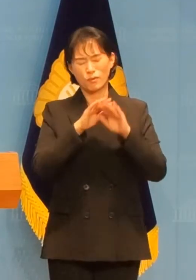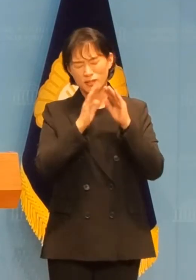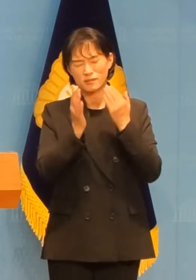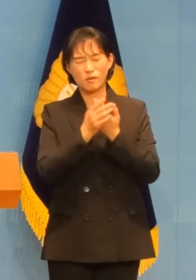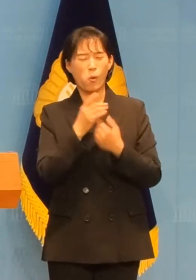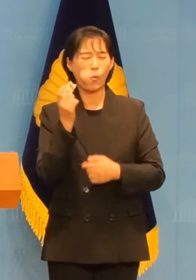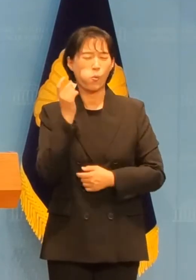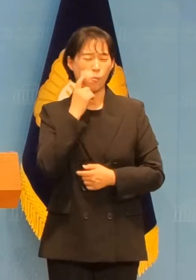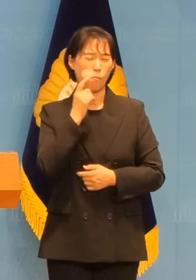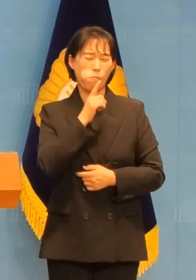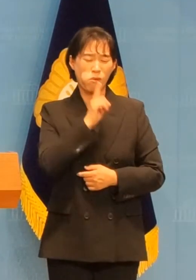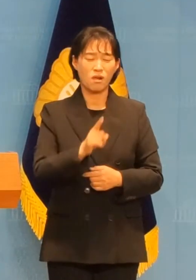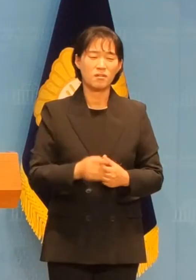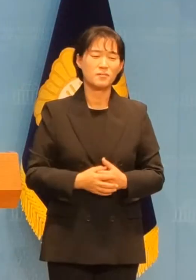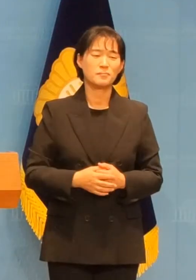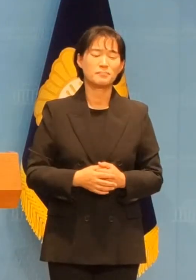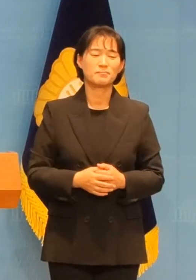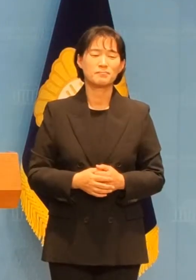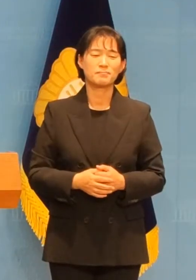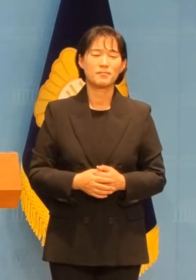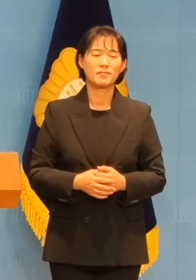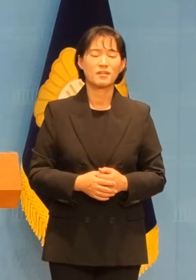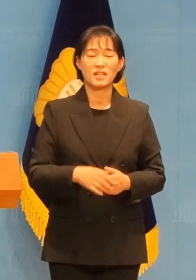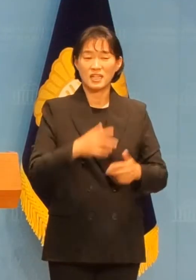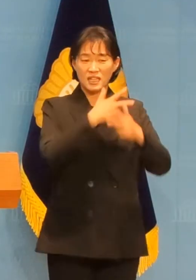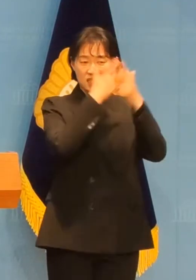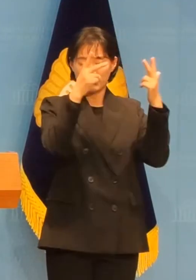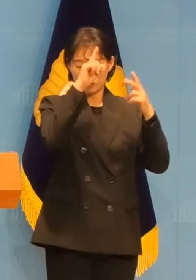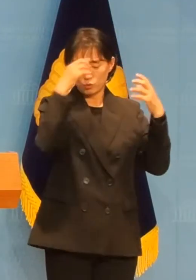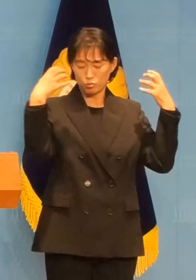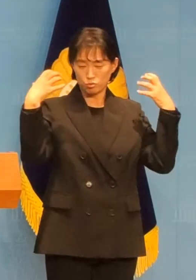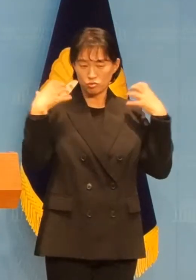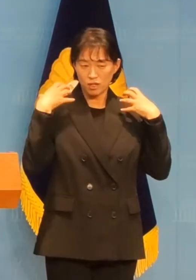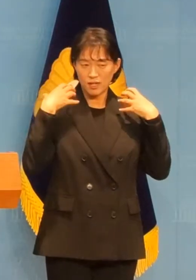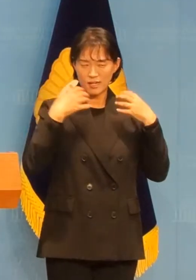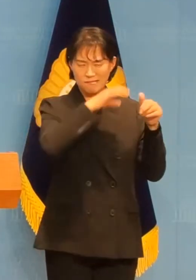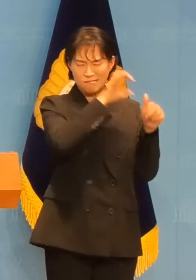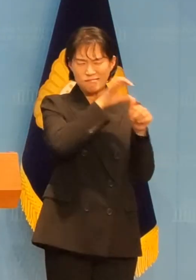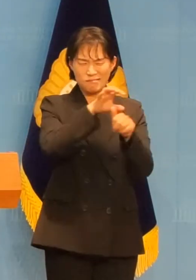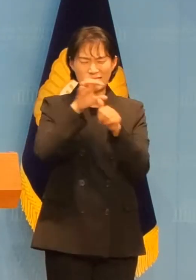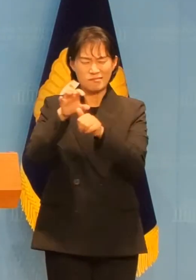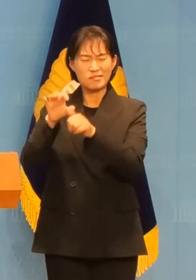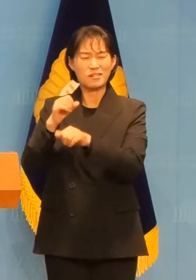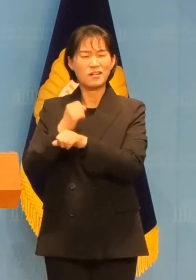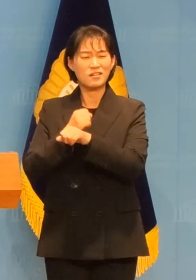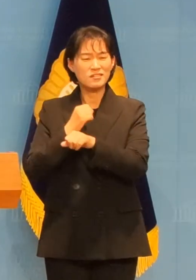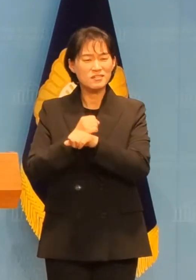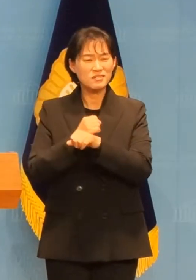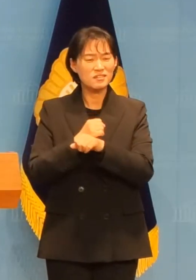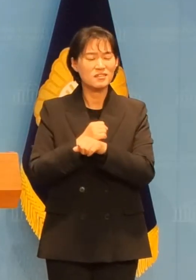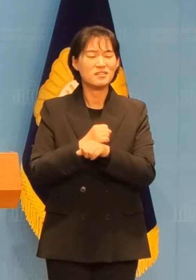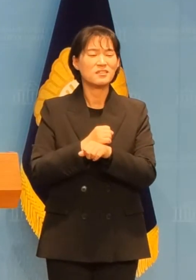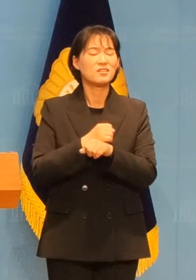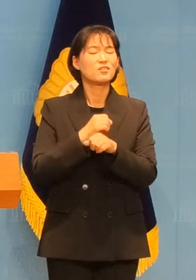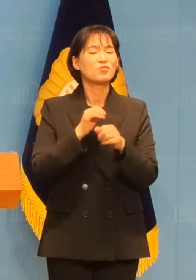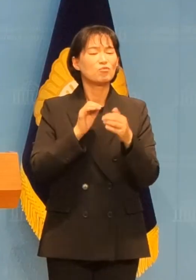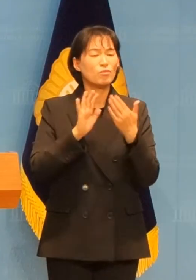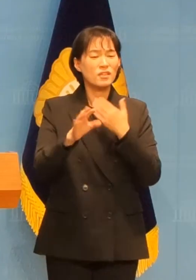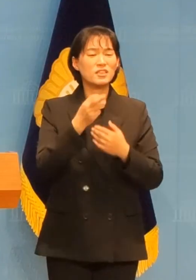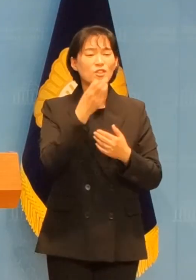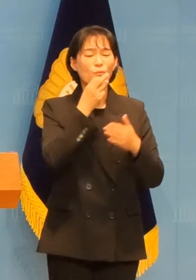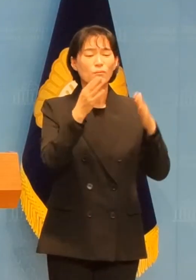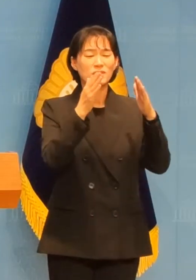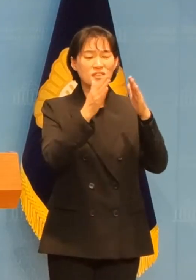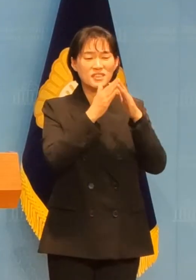허위사실 유포입니다. 이재명 정부가 역대급 규제라며 내놓은 11호 부동산 대책 이후 서울